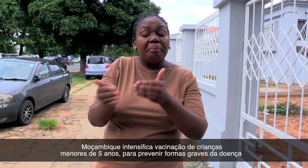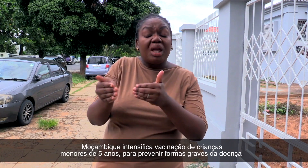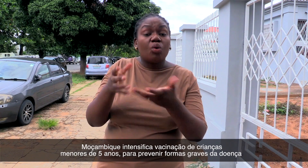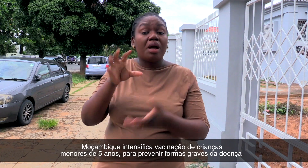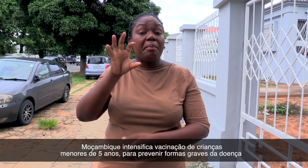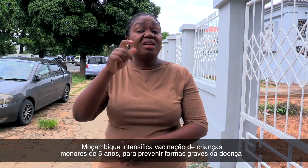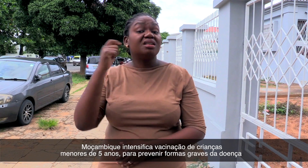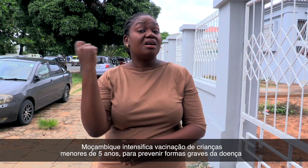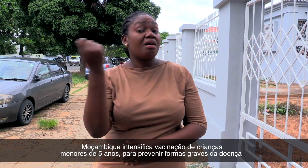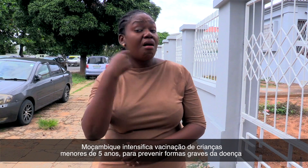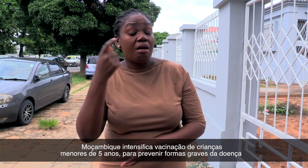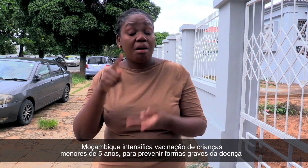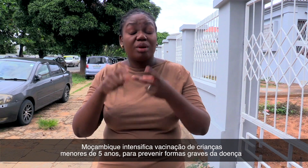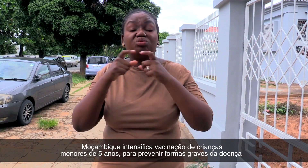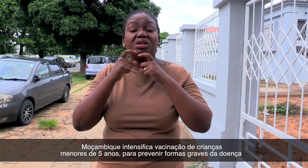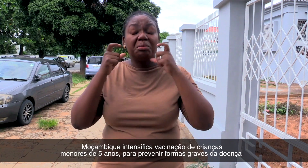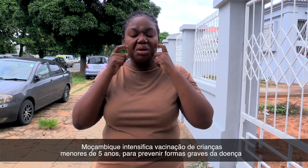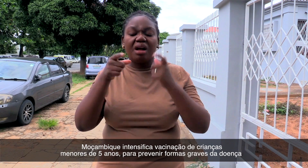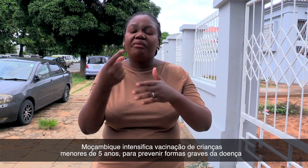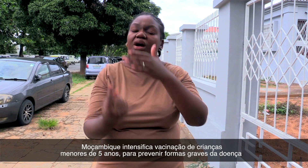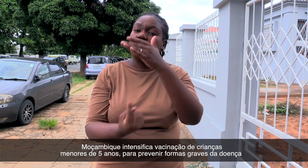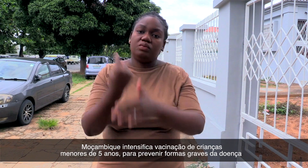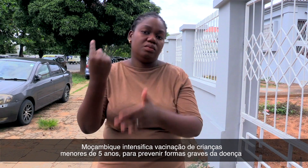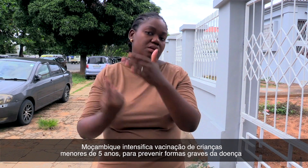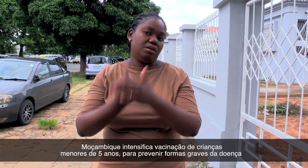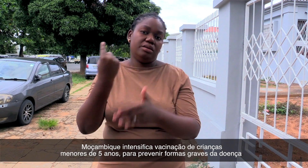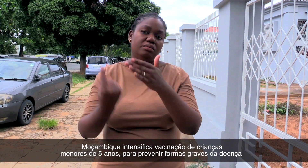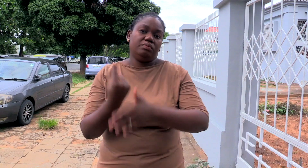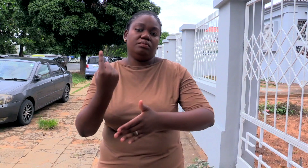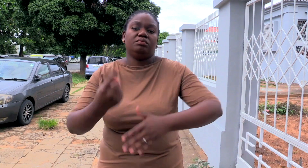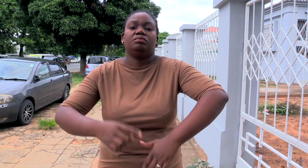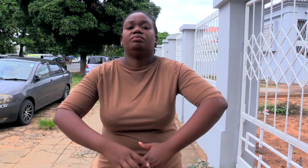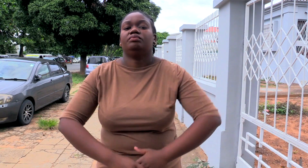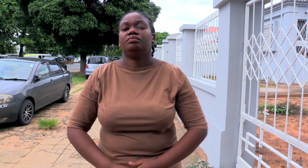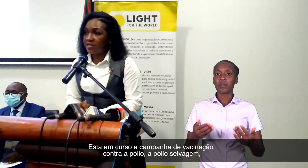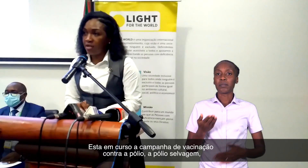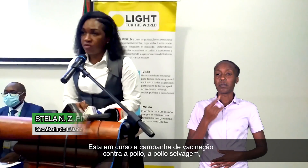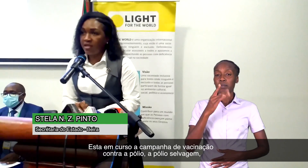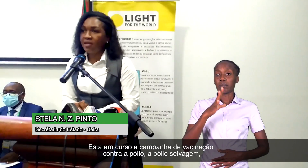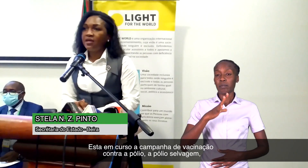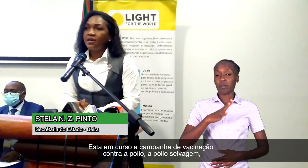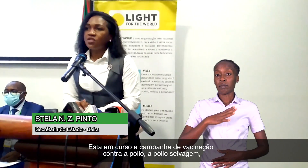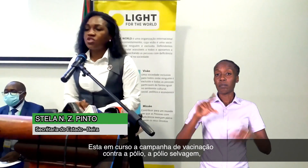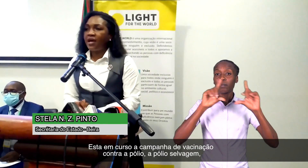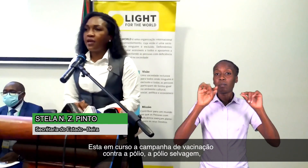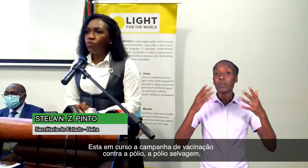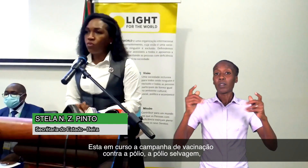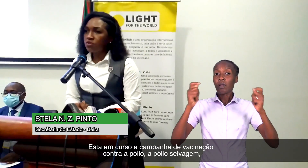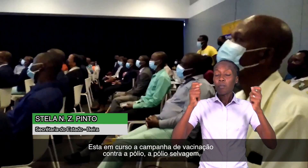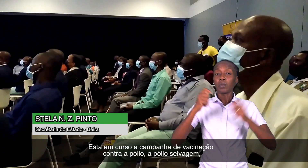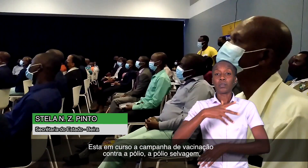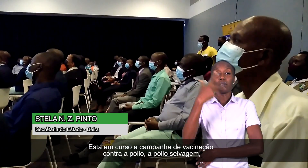crianças menores de 5 anos para prevenir formas graves da doença. Aqui que está